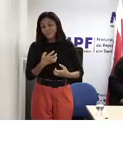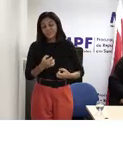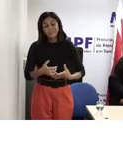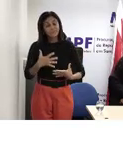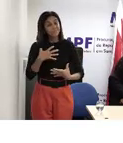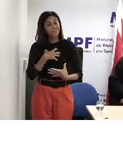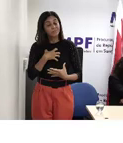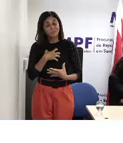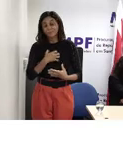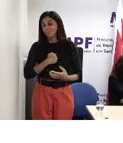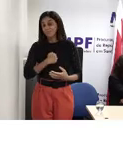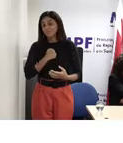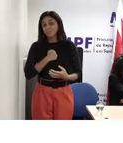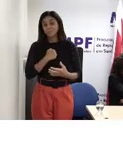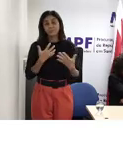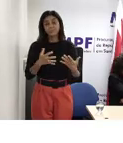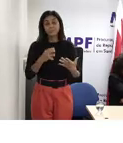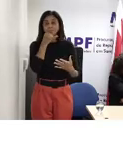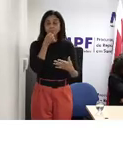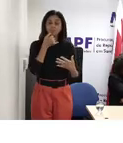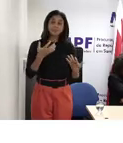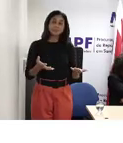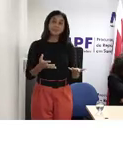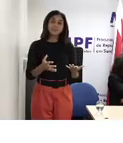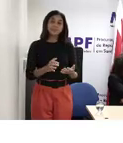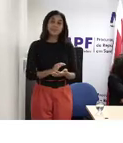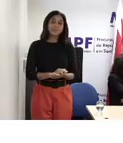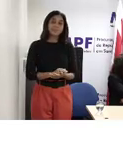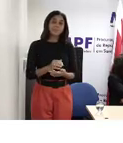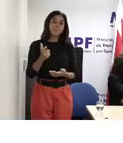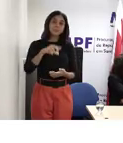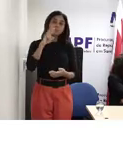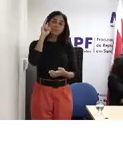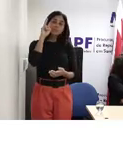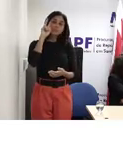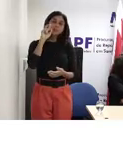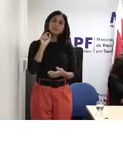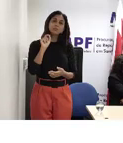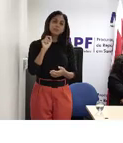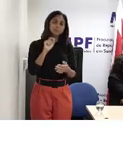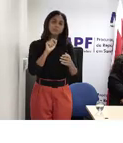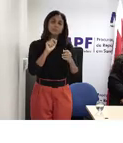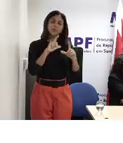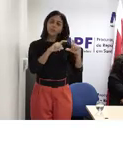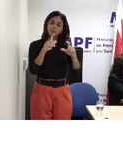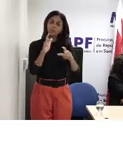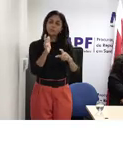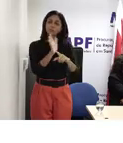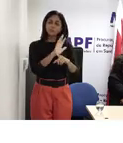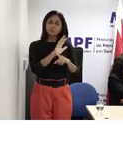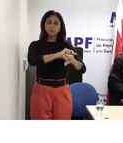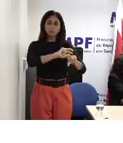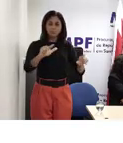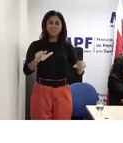Tá ok nós temos outros ali aqui é o tio também aconteceu e aqui como o Dr benem frisou o Pará não está livre